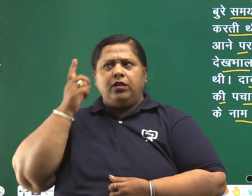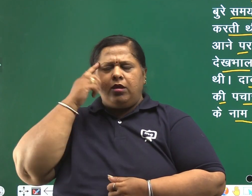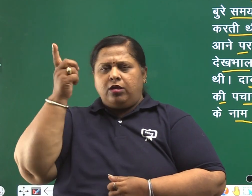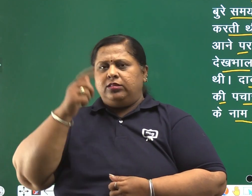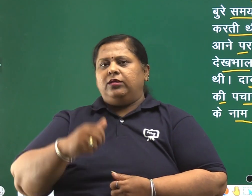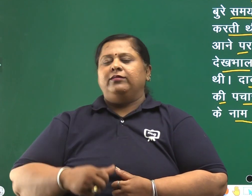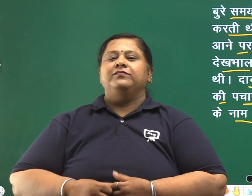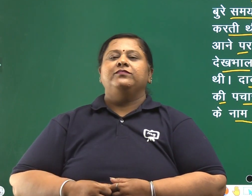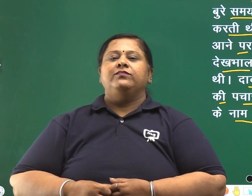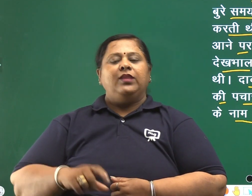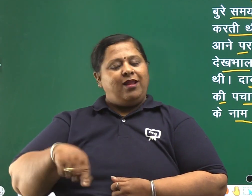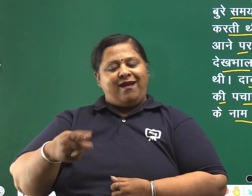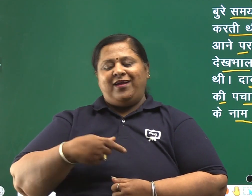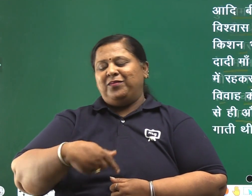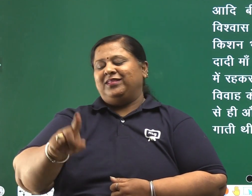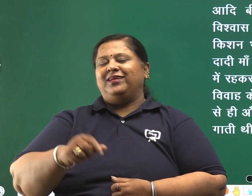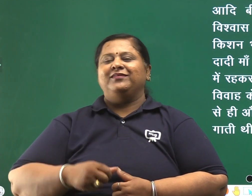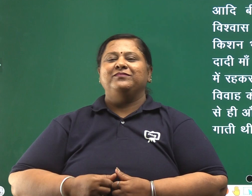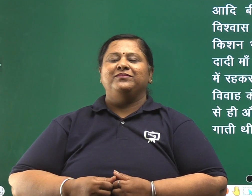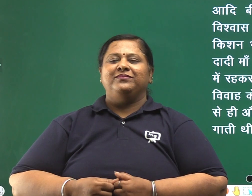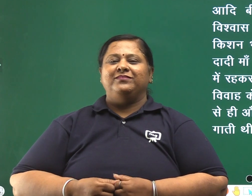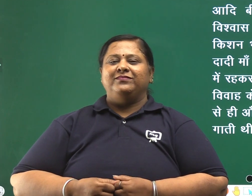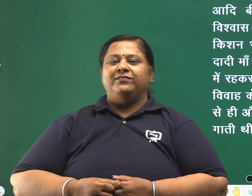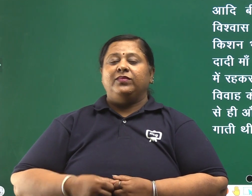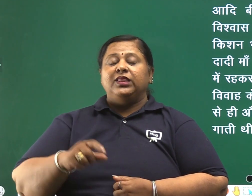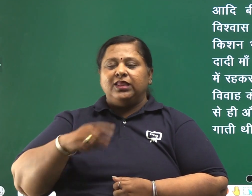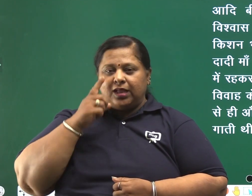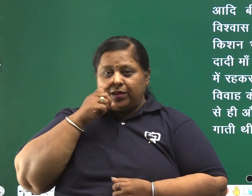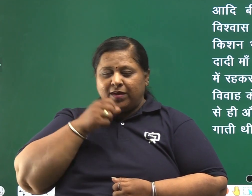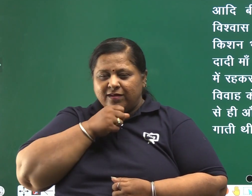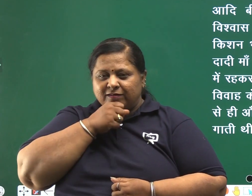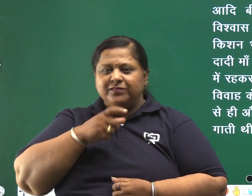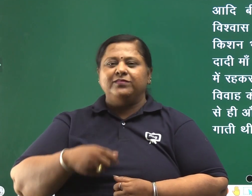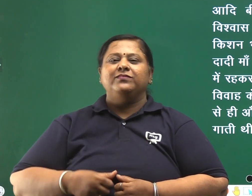याद थे। आगे बढ़ते हैं। दादी माँ